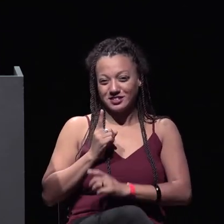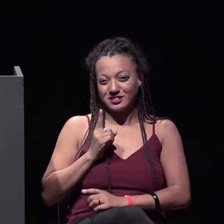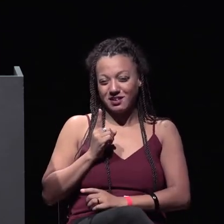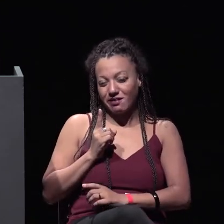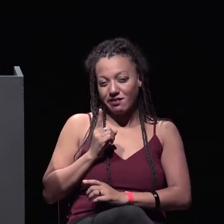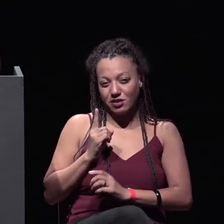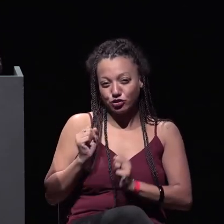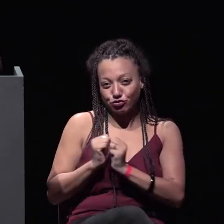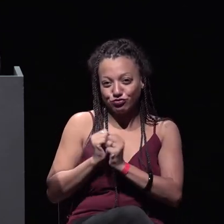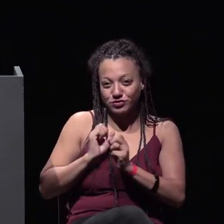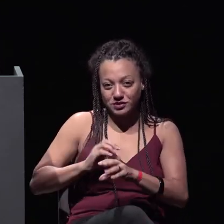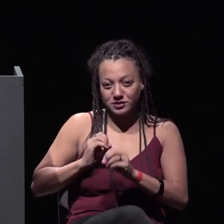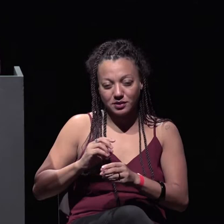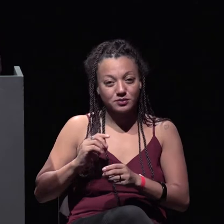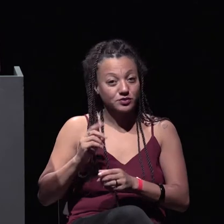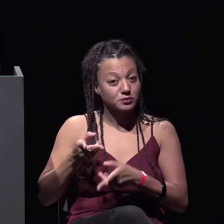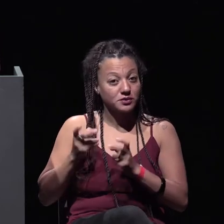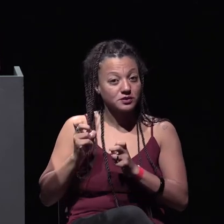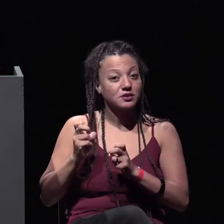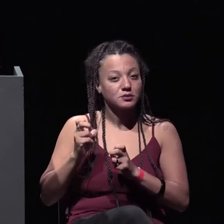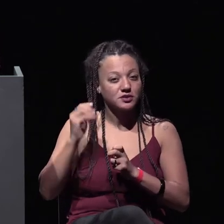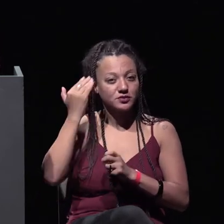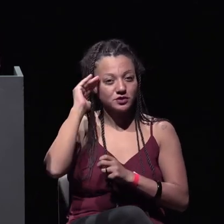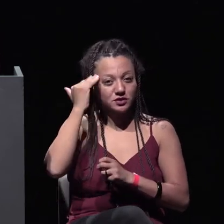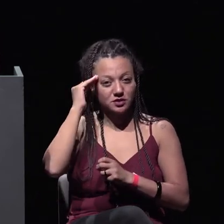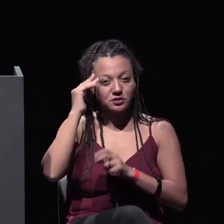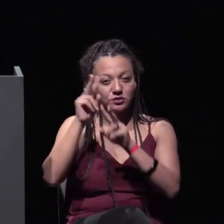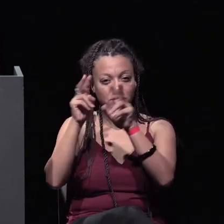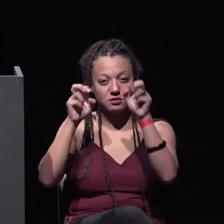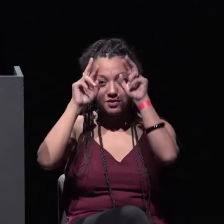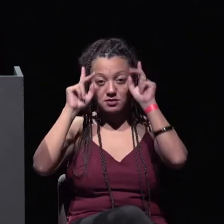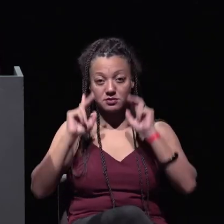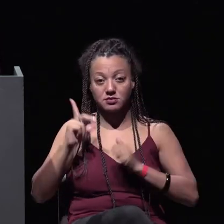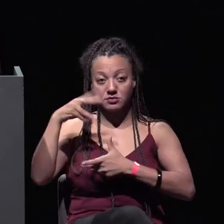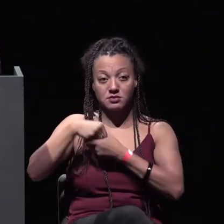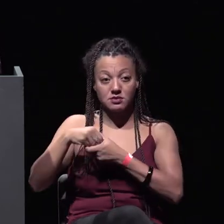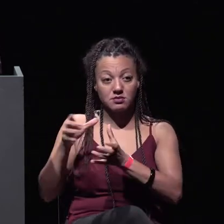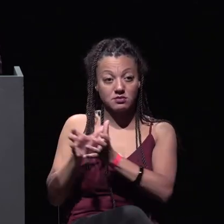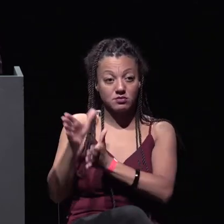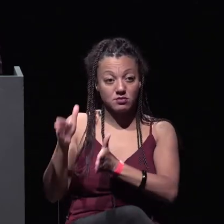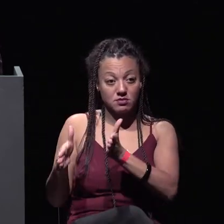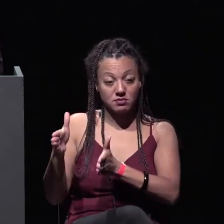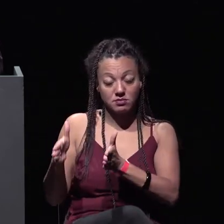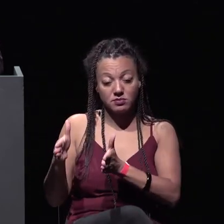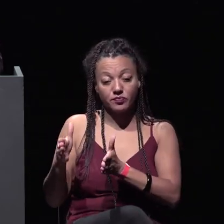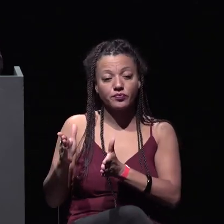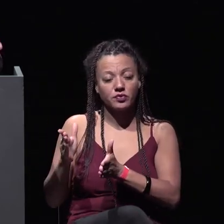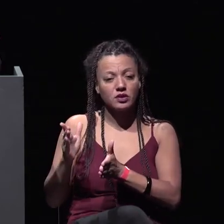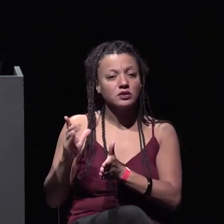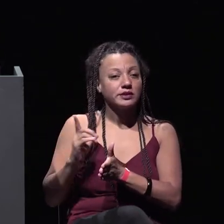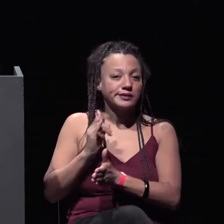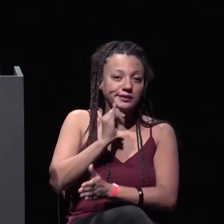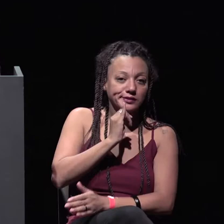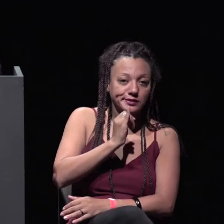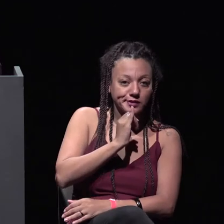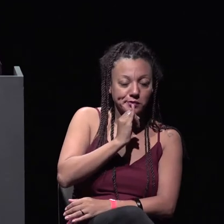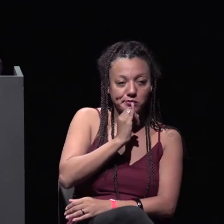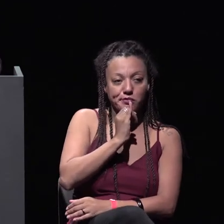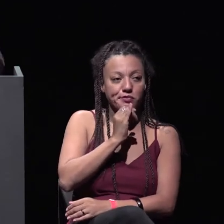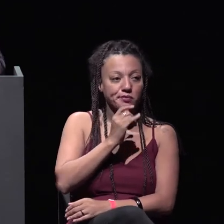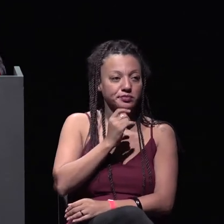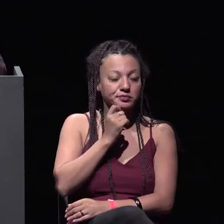as relações raciais dentro desse sistema é teoricamente a havia proibição por exemplo a contratação